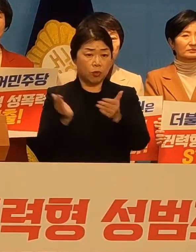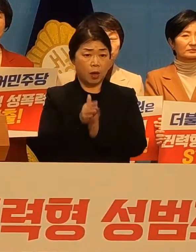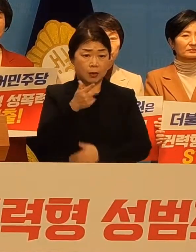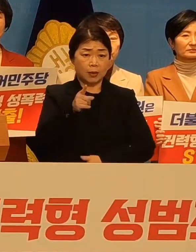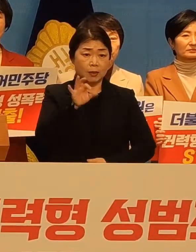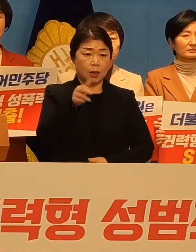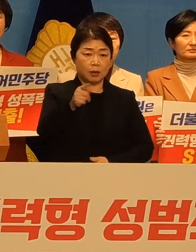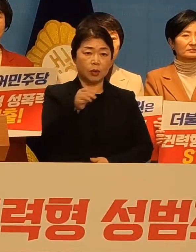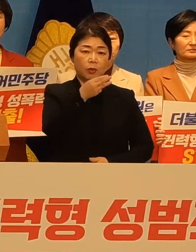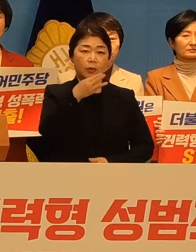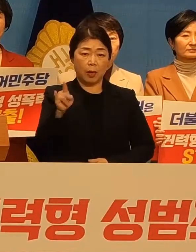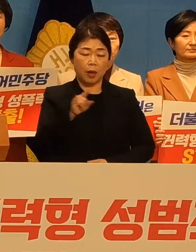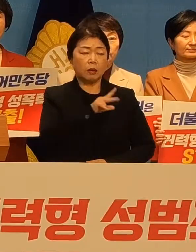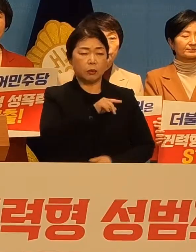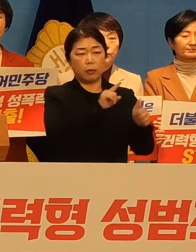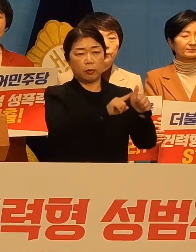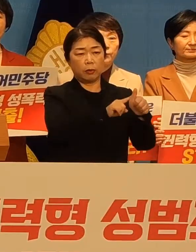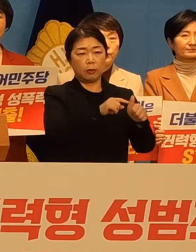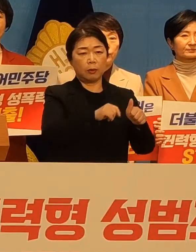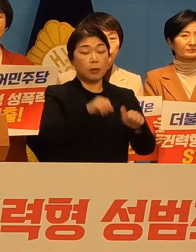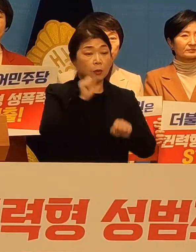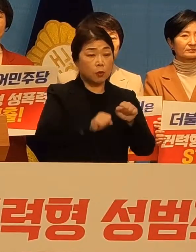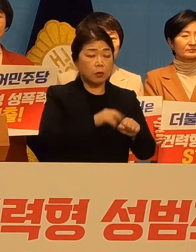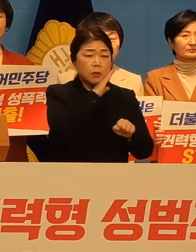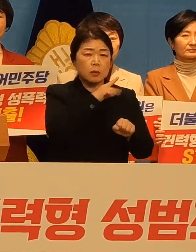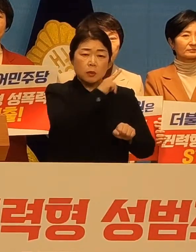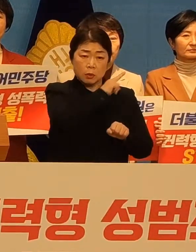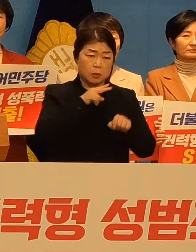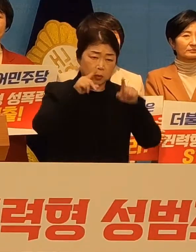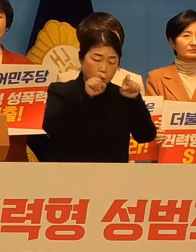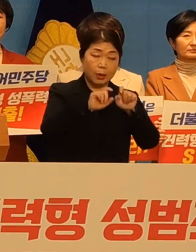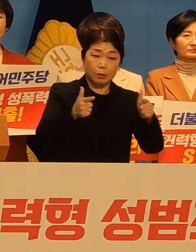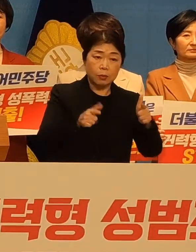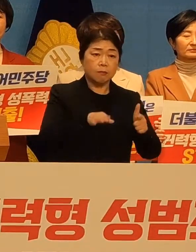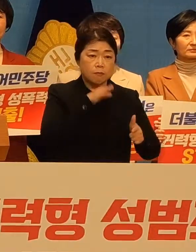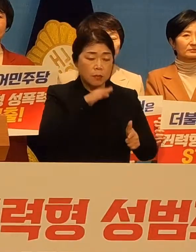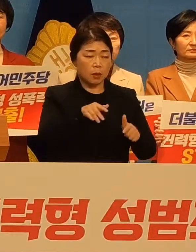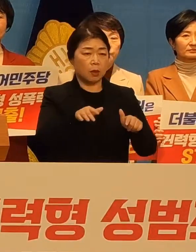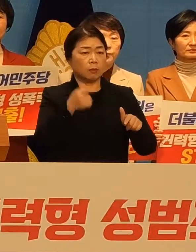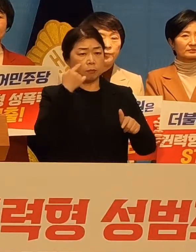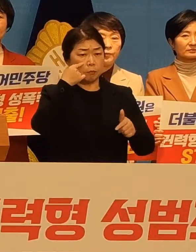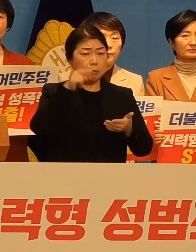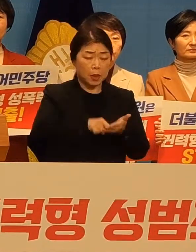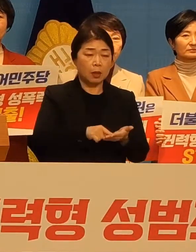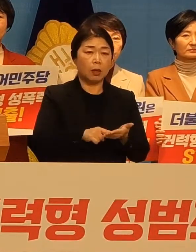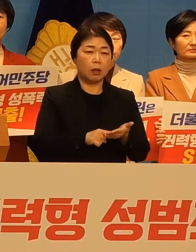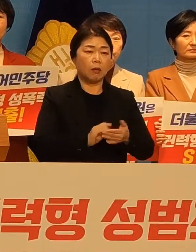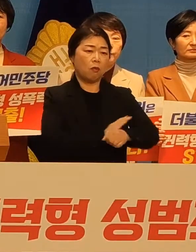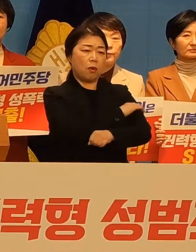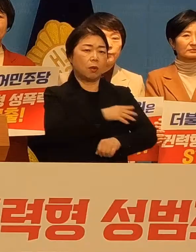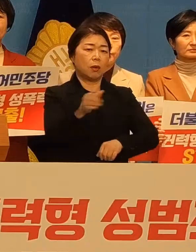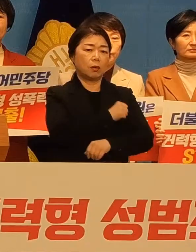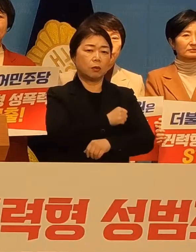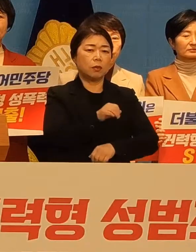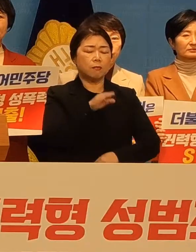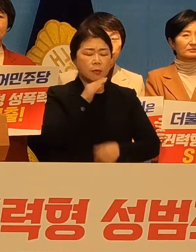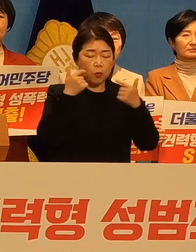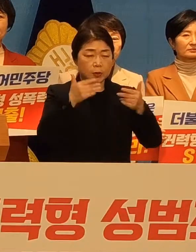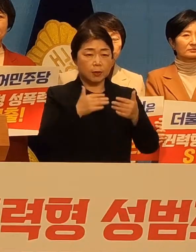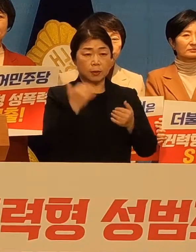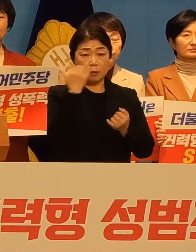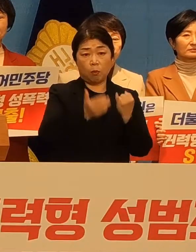의원의 행태는 단순한 의혹이 아닙니다. 이것은 우월적 지위를 악용한 명백한 권력형